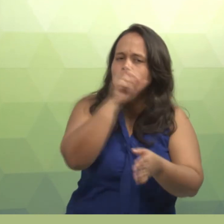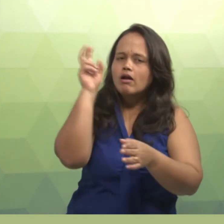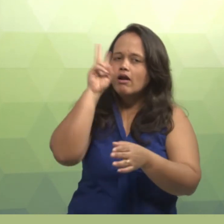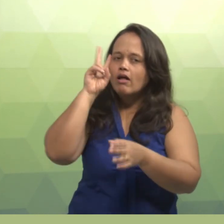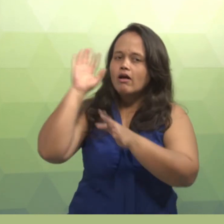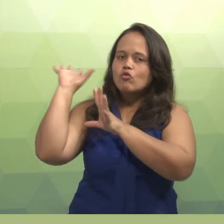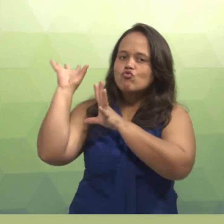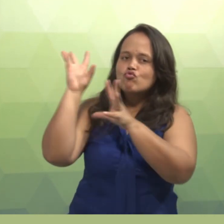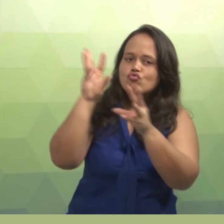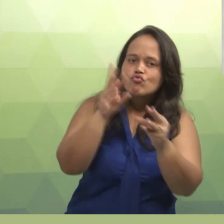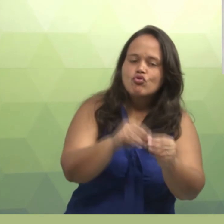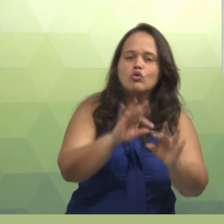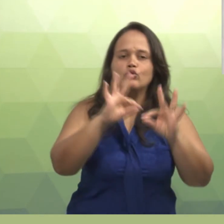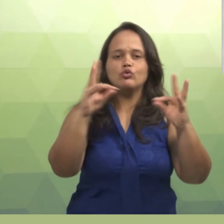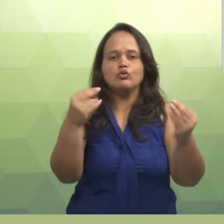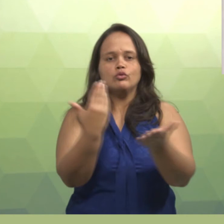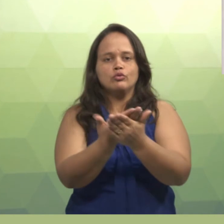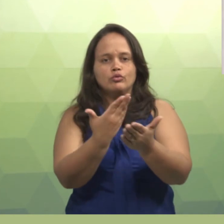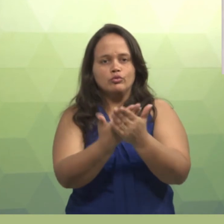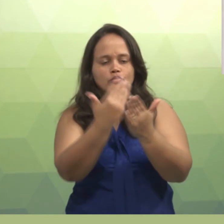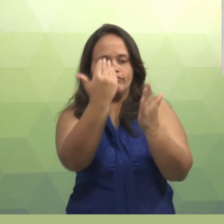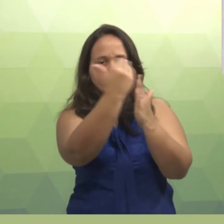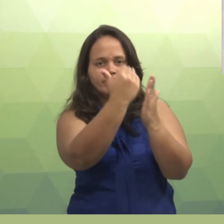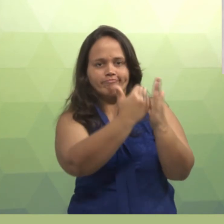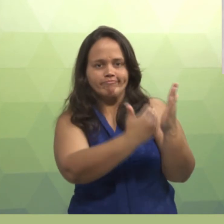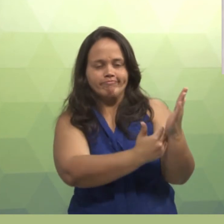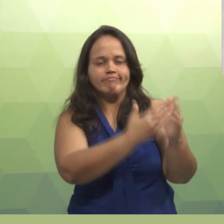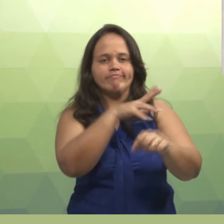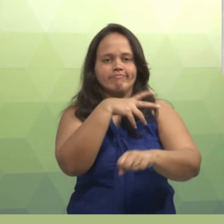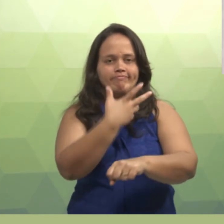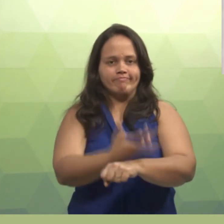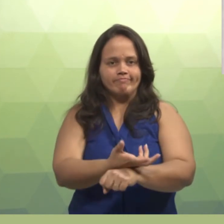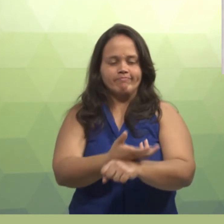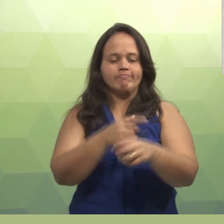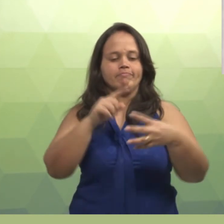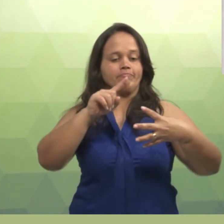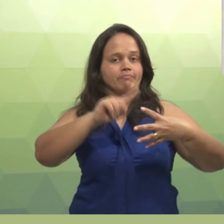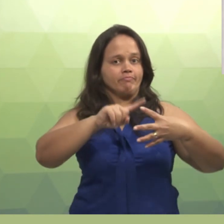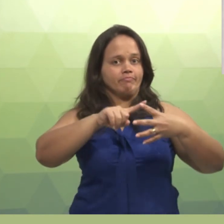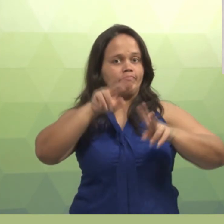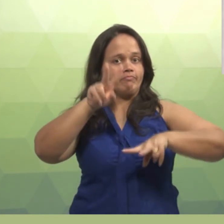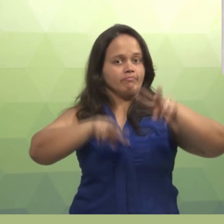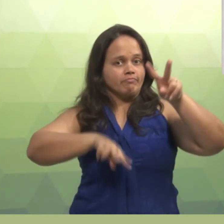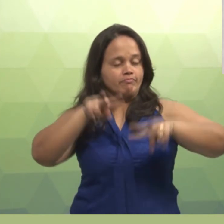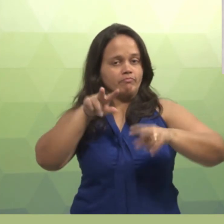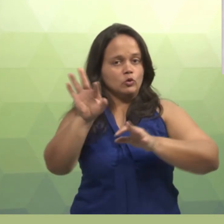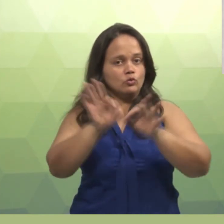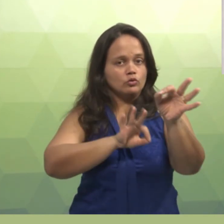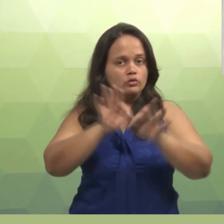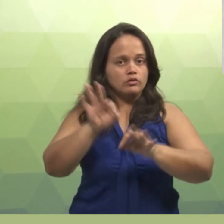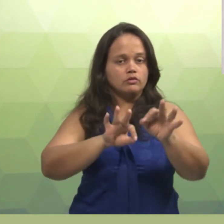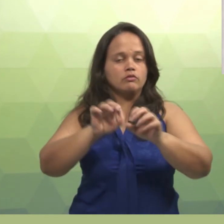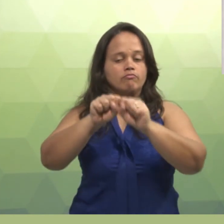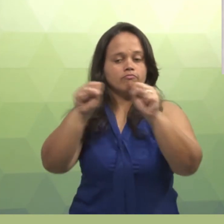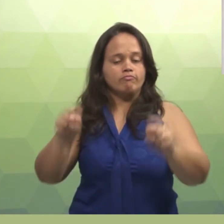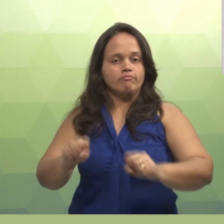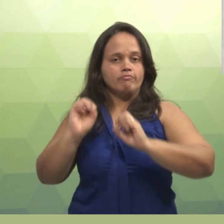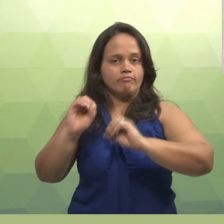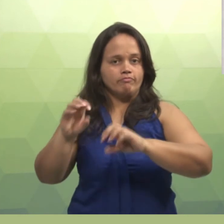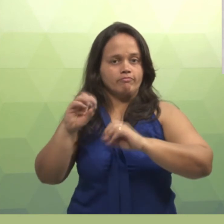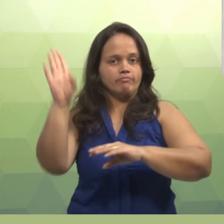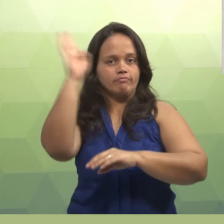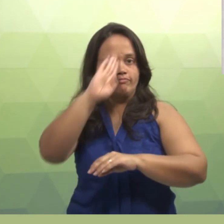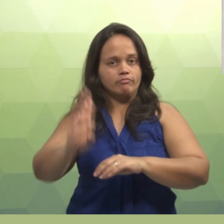no decorrer da disciplina. Na unidade 1, nós analisamos a organização do sistema de ensino brasileiro, os níveis